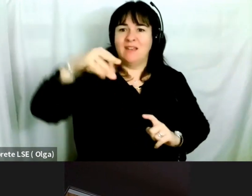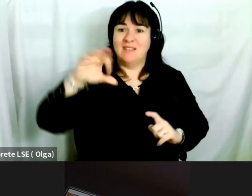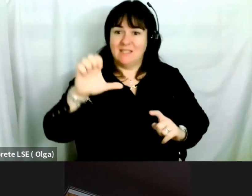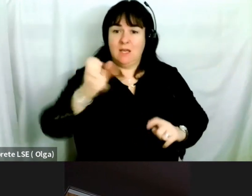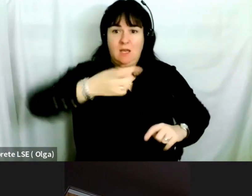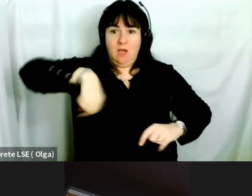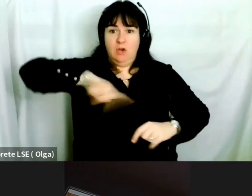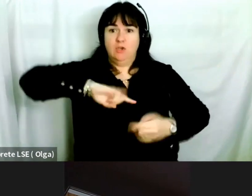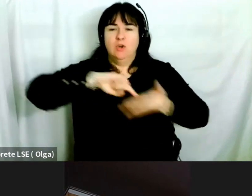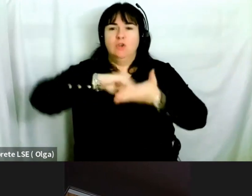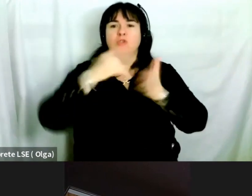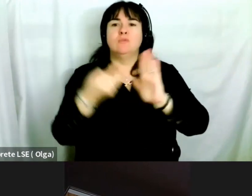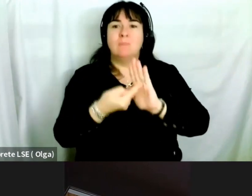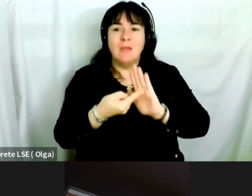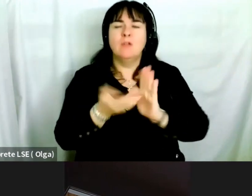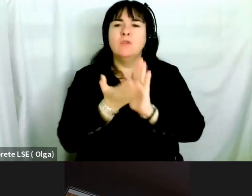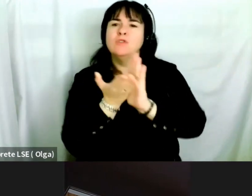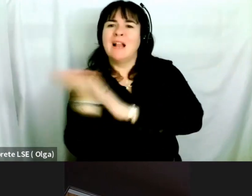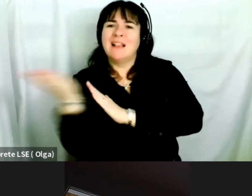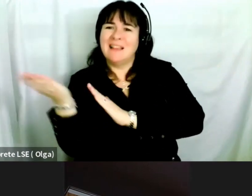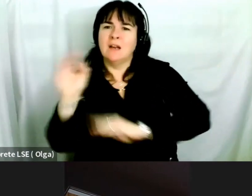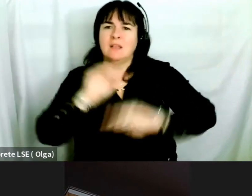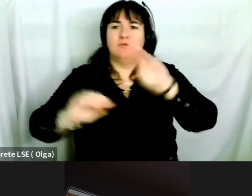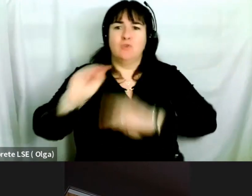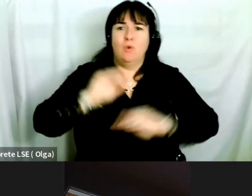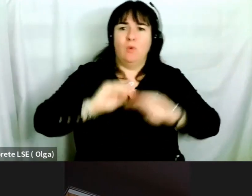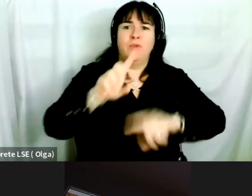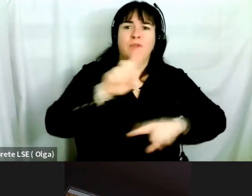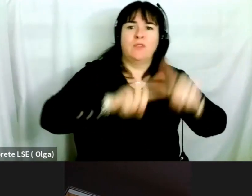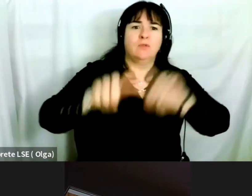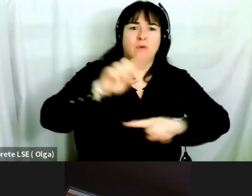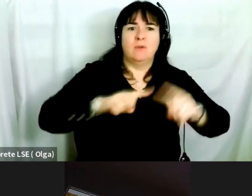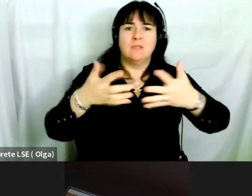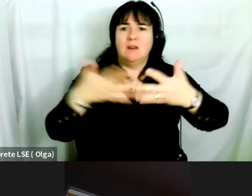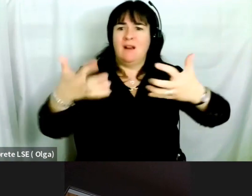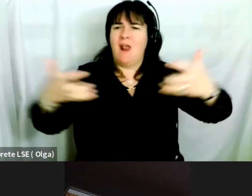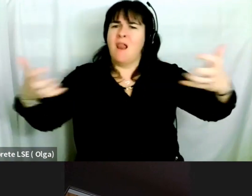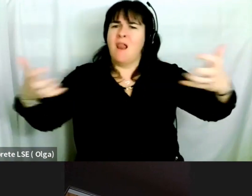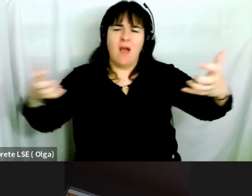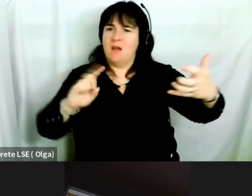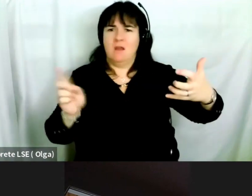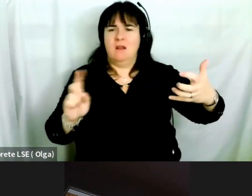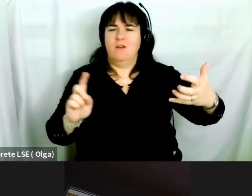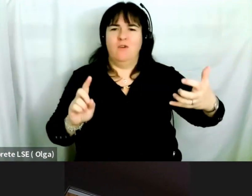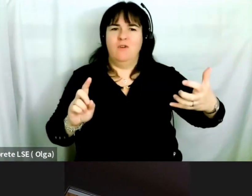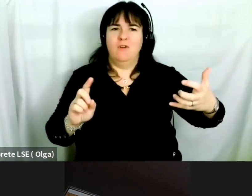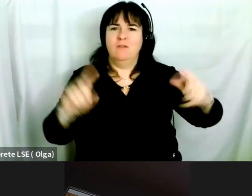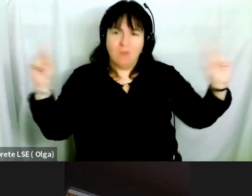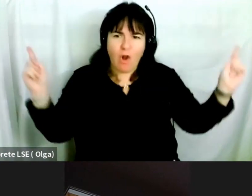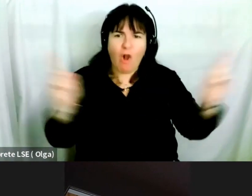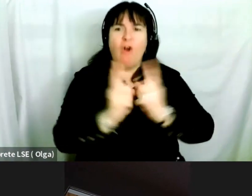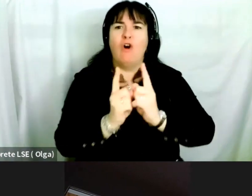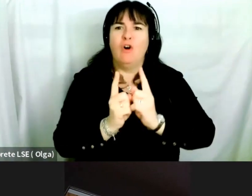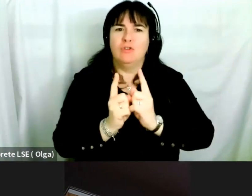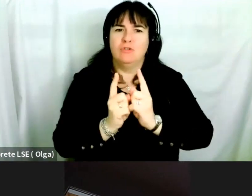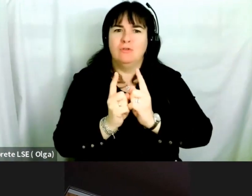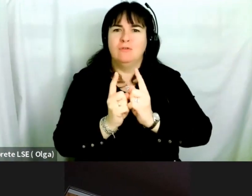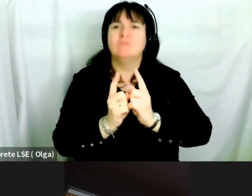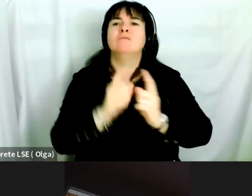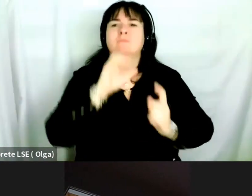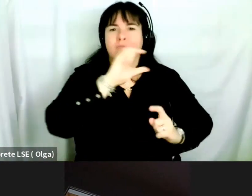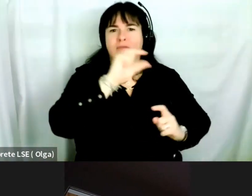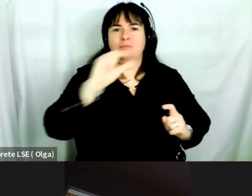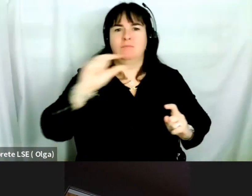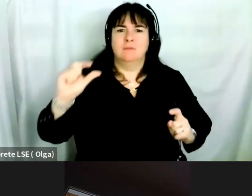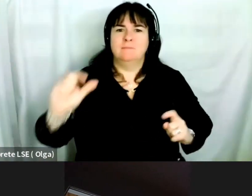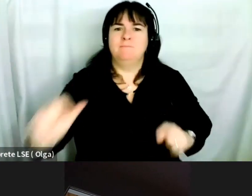métodos alternativos de resolución de controversias no se utiliza una frase tan larga, sino que se utilizan también las siglas,